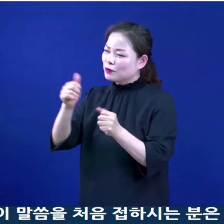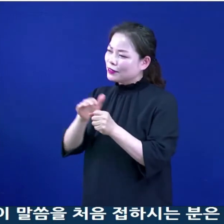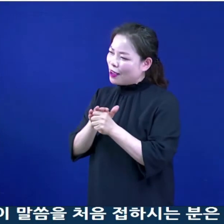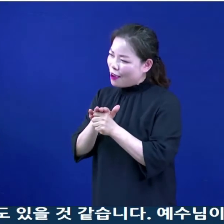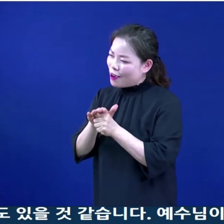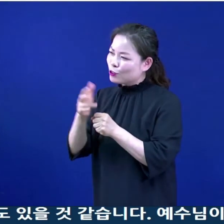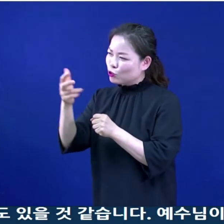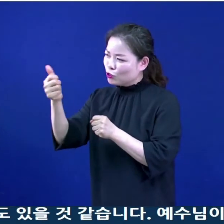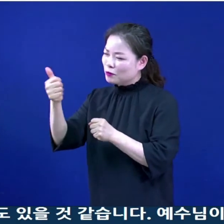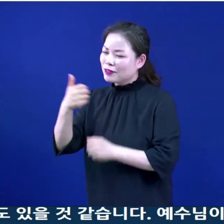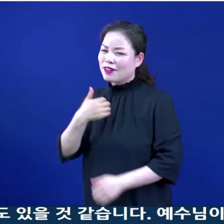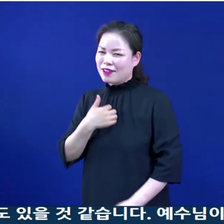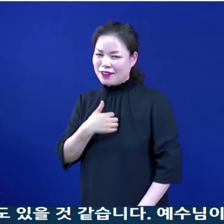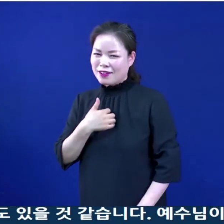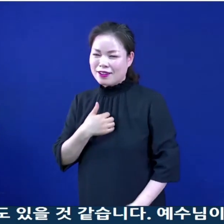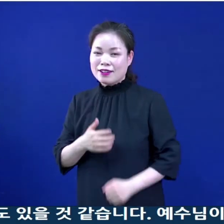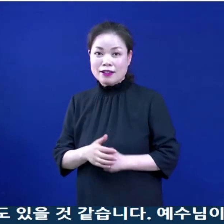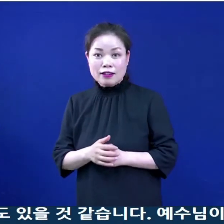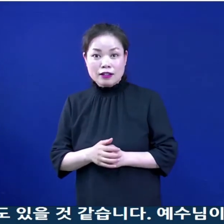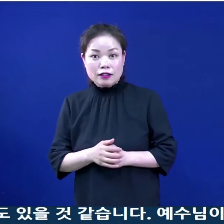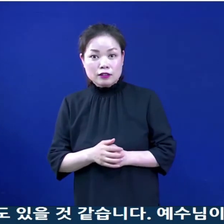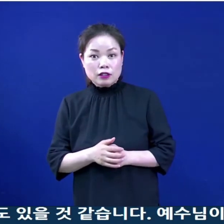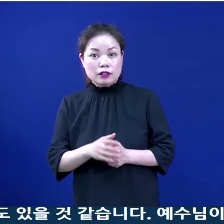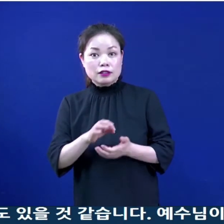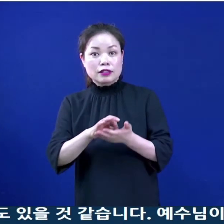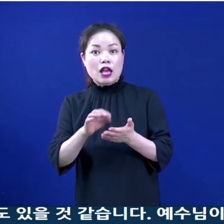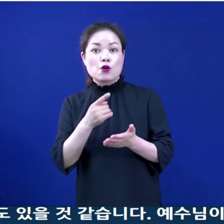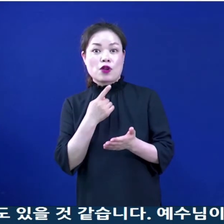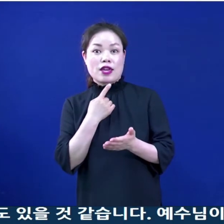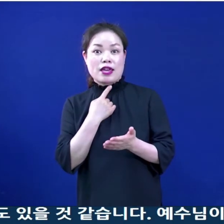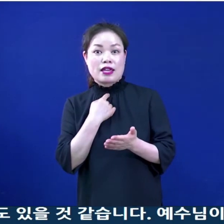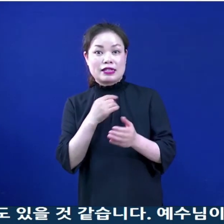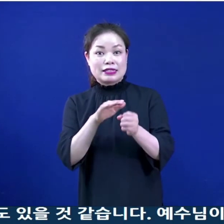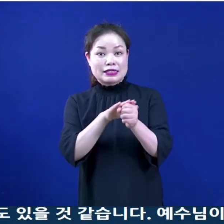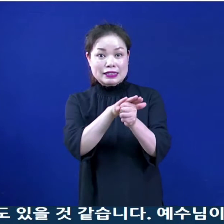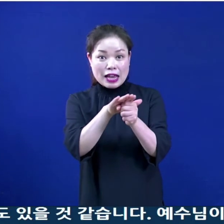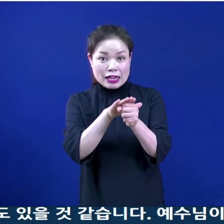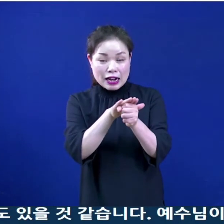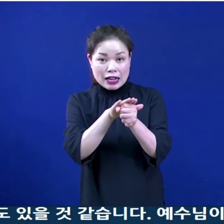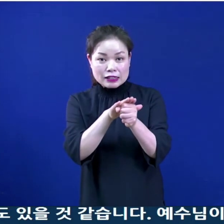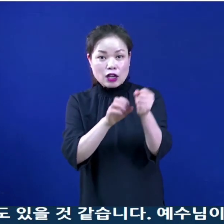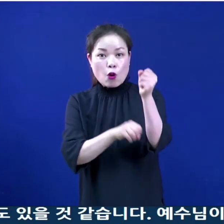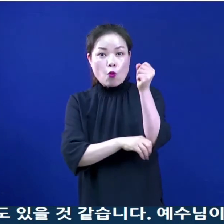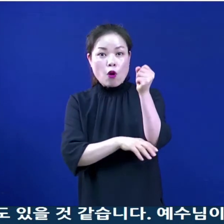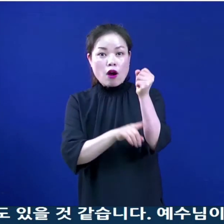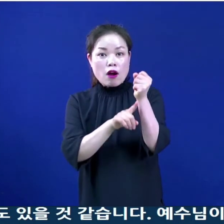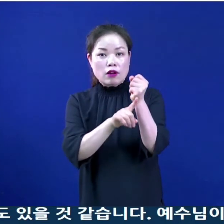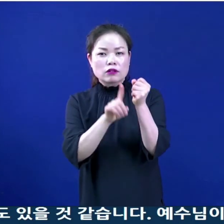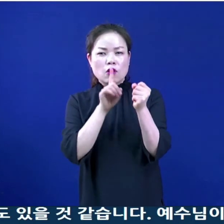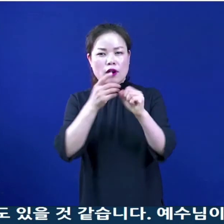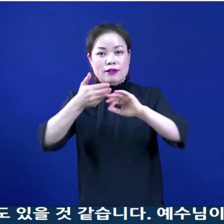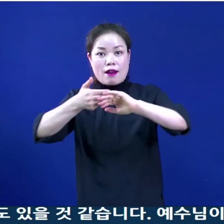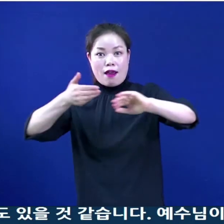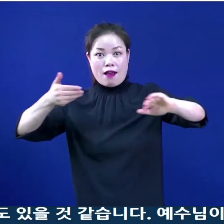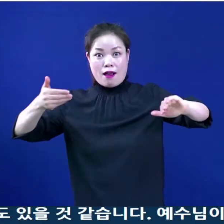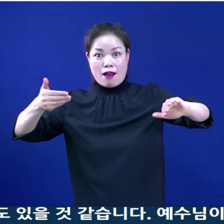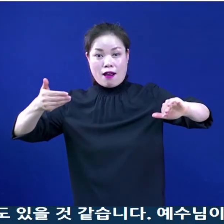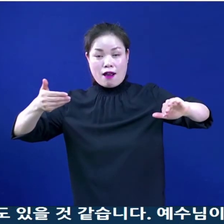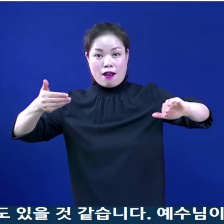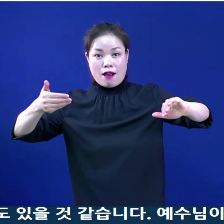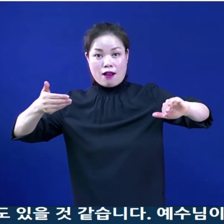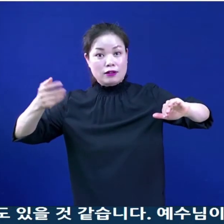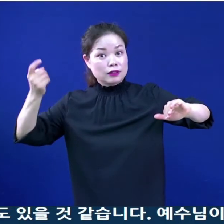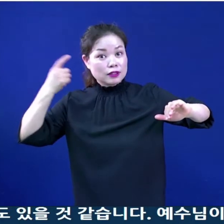사랑하는 줄 주님이 아십니다 할 때 사용했던 사랑하다의 원어가 다르다, 이런 얘기